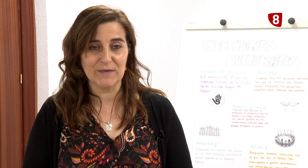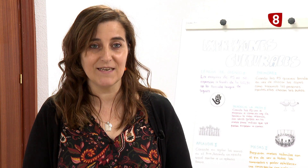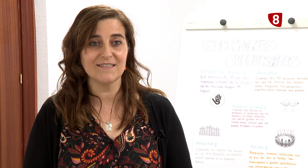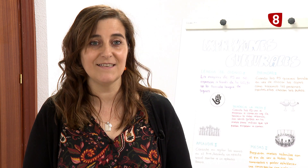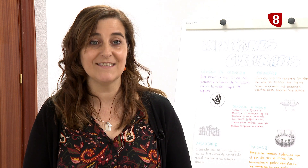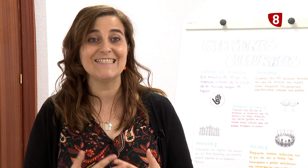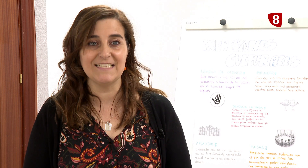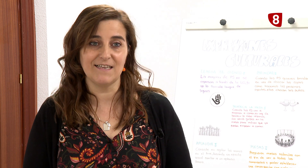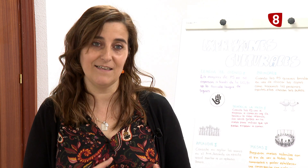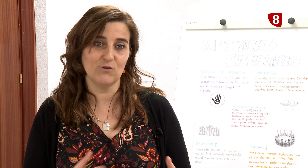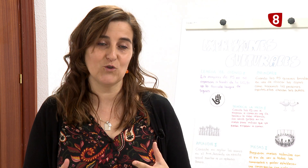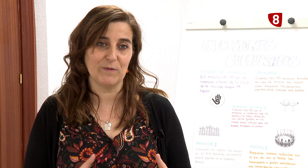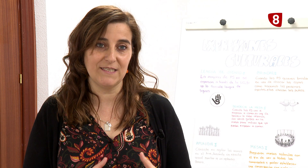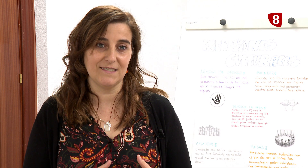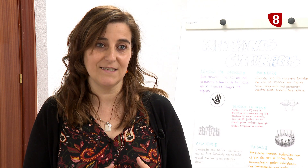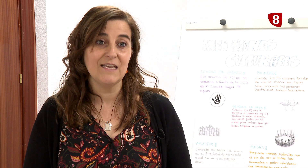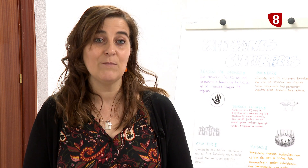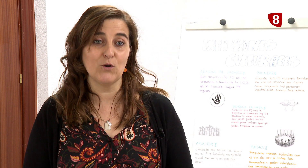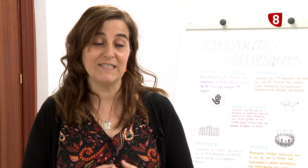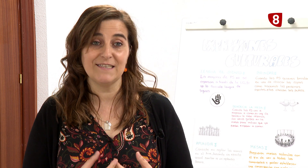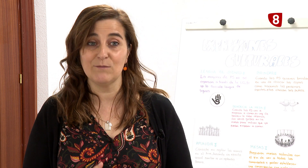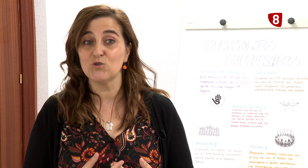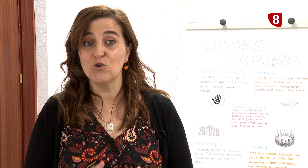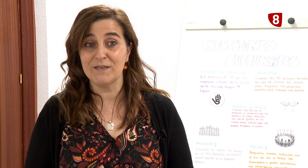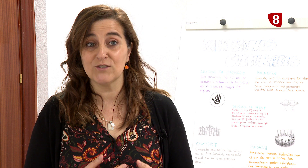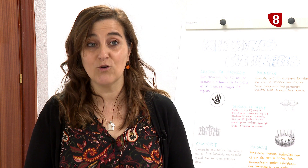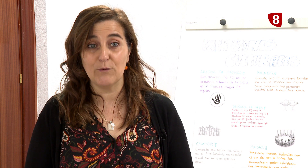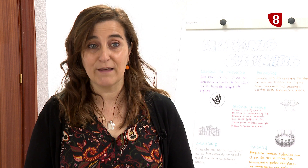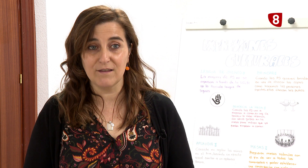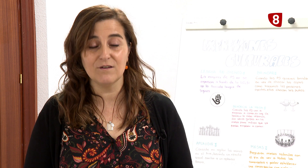compañeras, es distinta en todos los países. Pero lo que sí que tenemos son convenios de colaboración